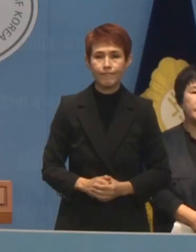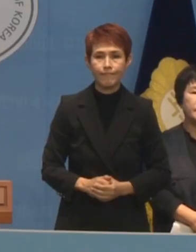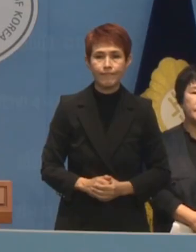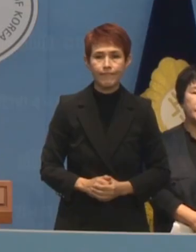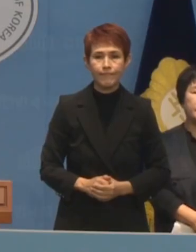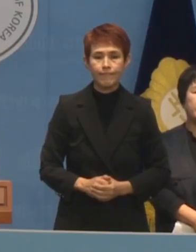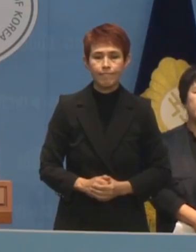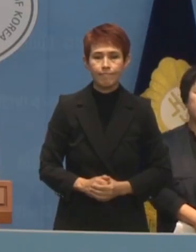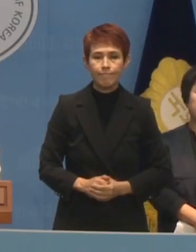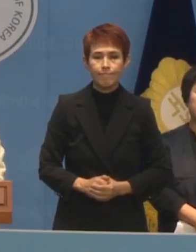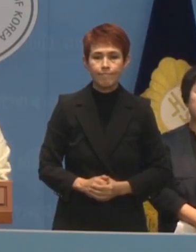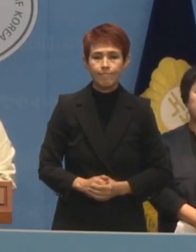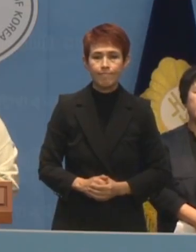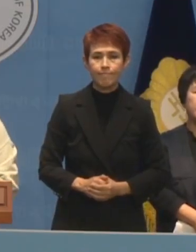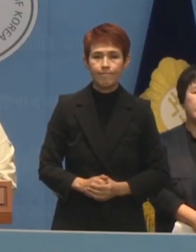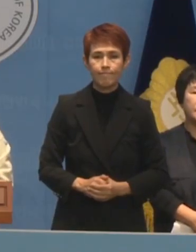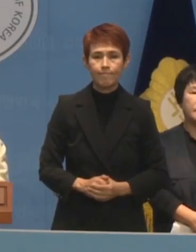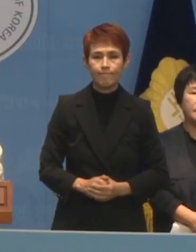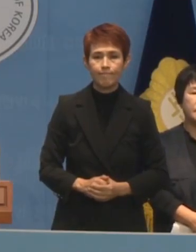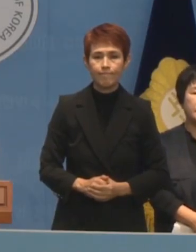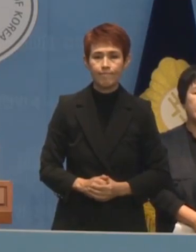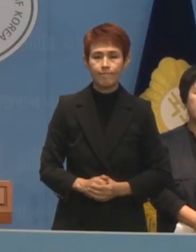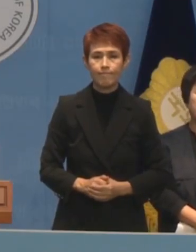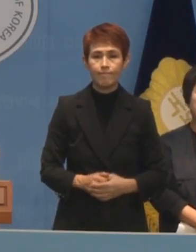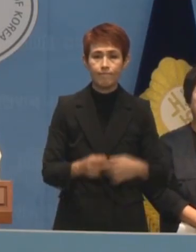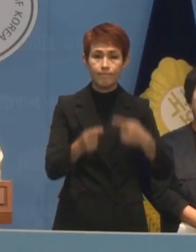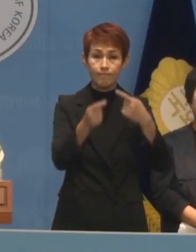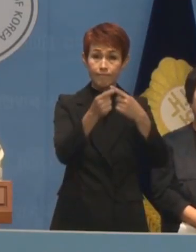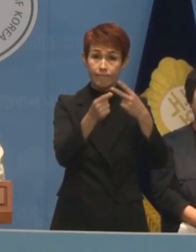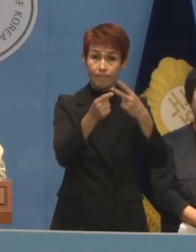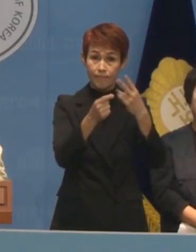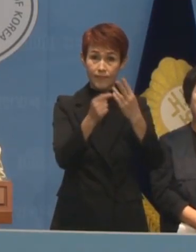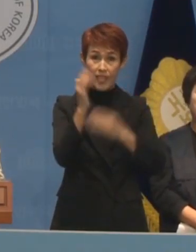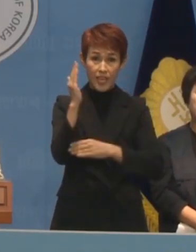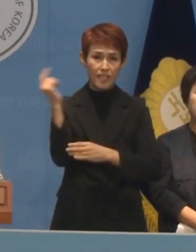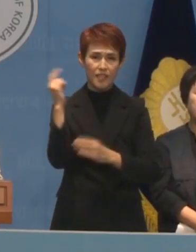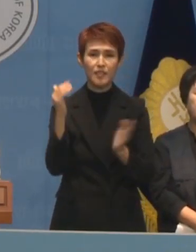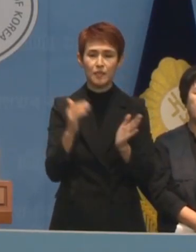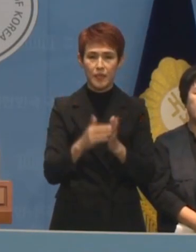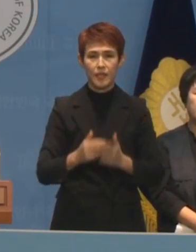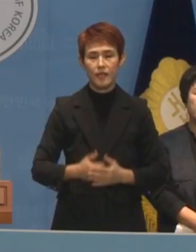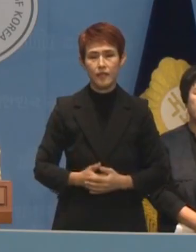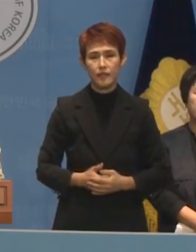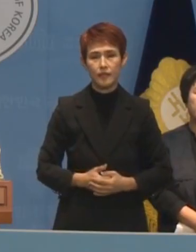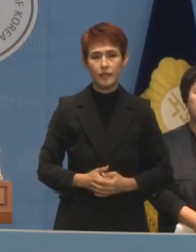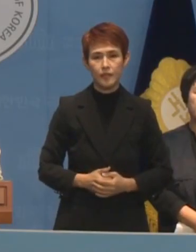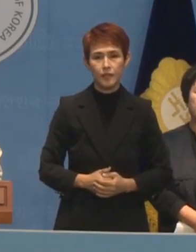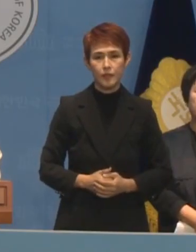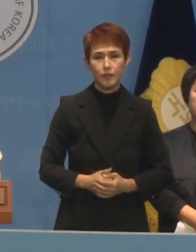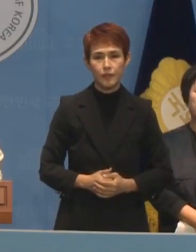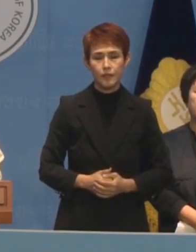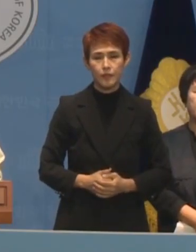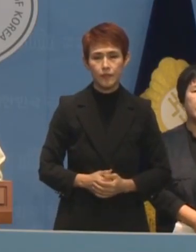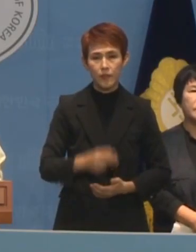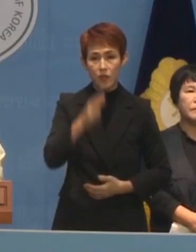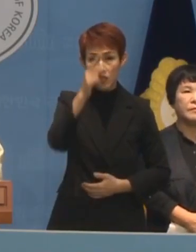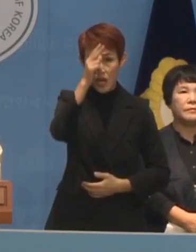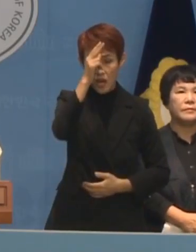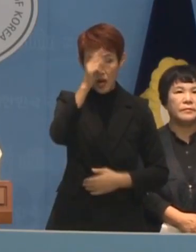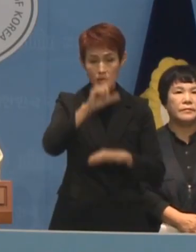네, 새 현장 발언 들었고요. 마지막으로